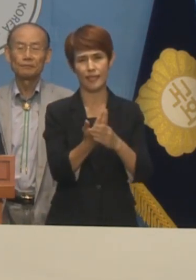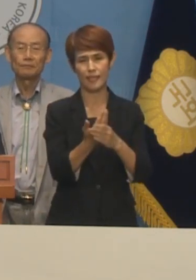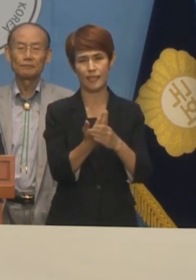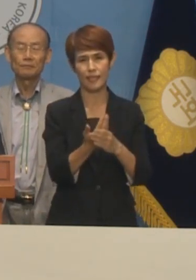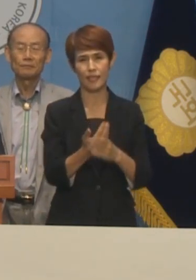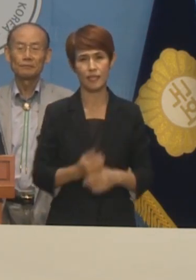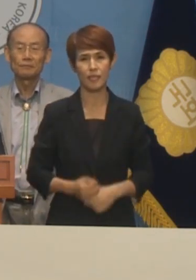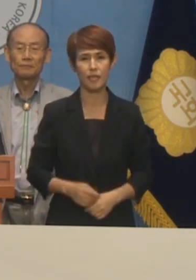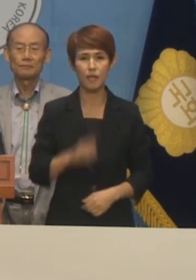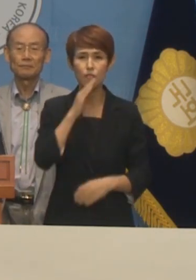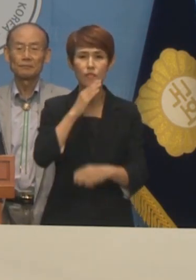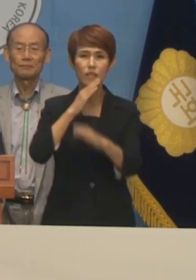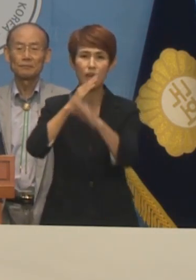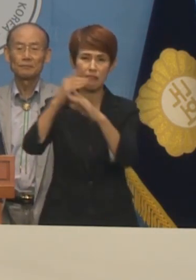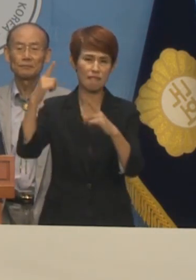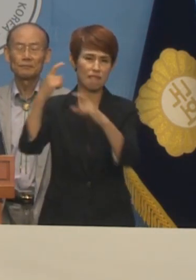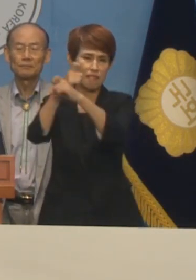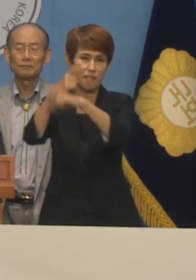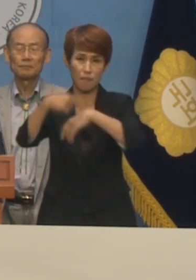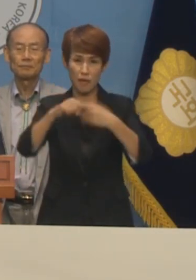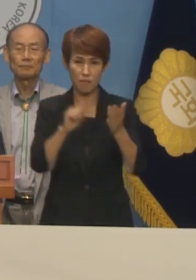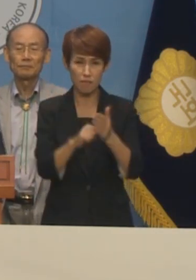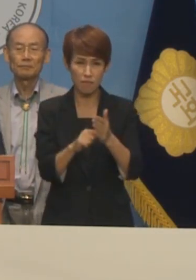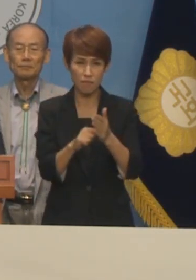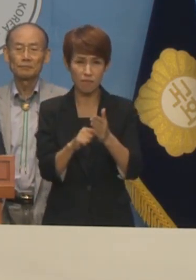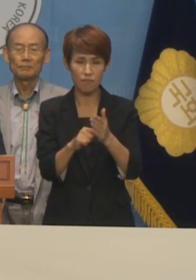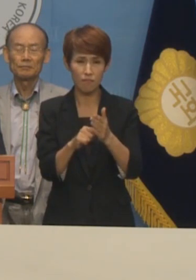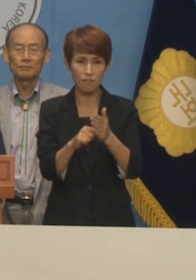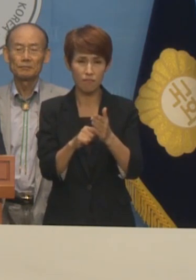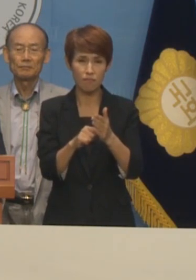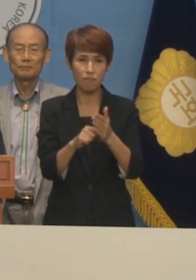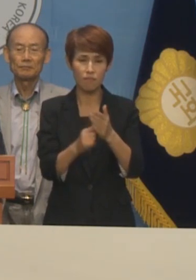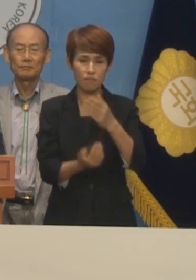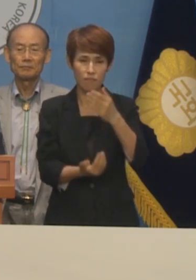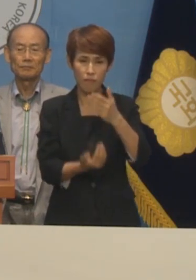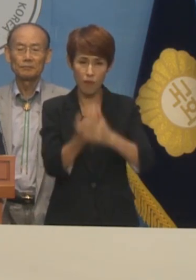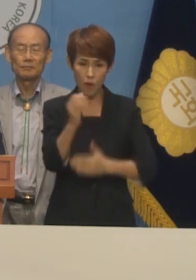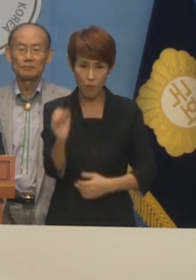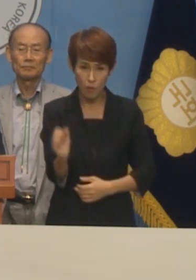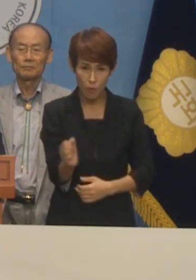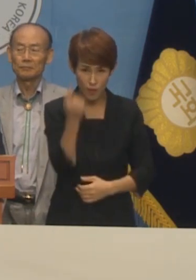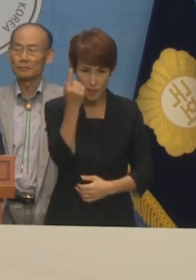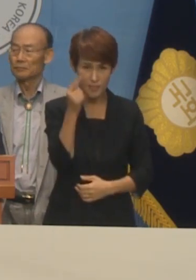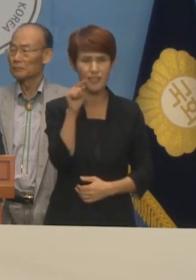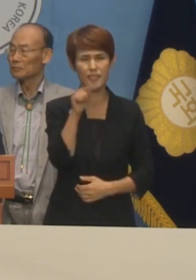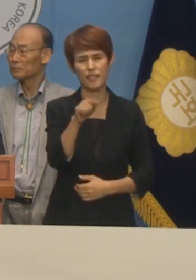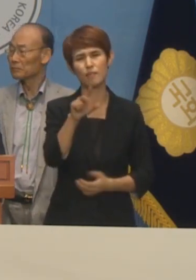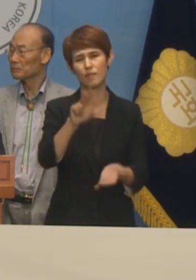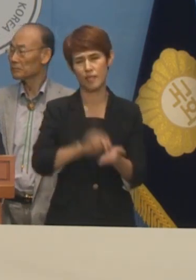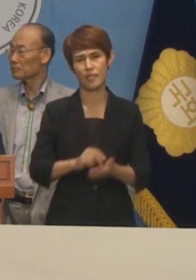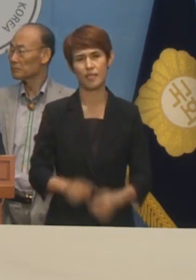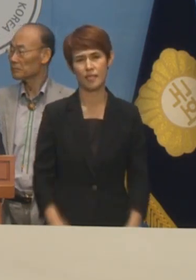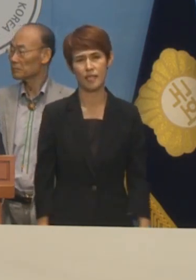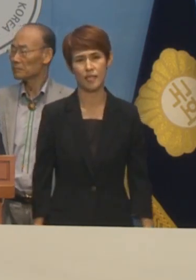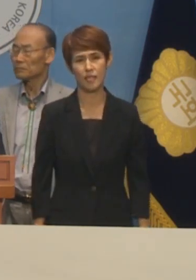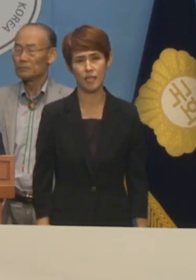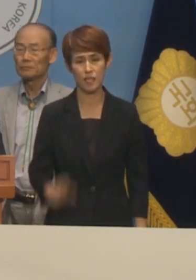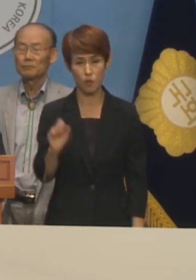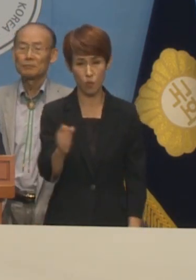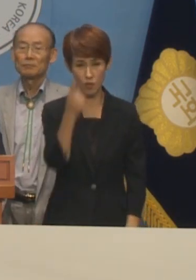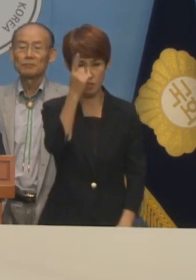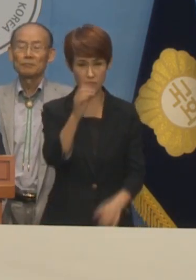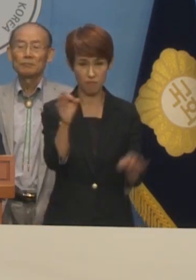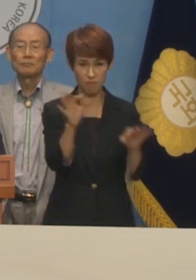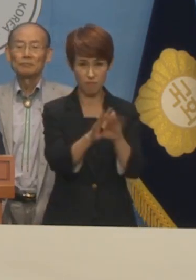정책이 오늘날 고조되는 위기의 근본 원인이다. 원인이 사라지지 않으면